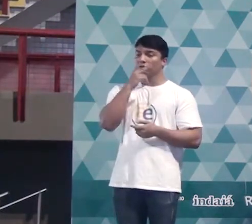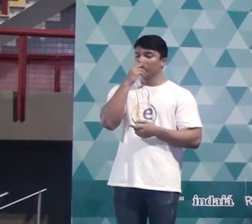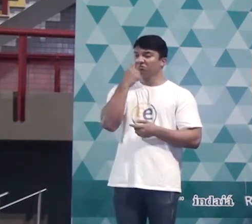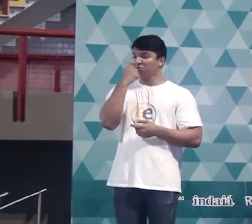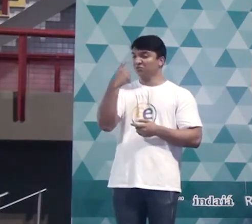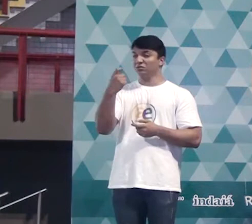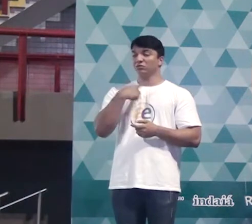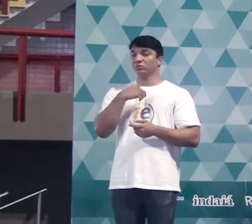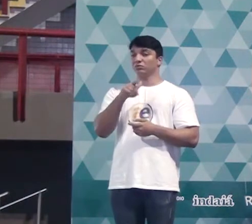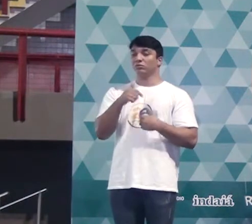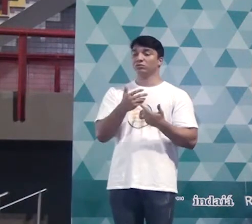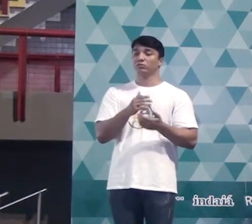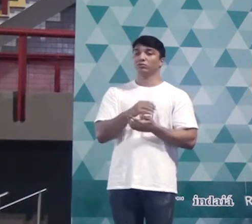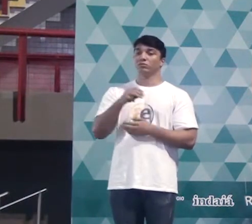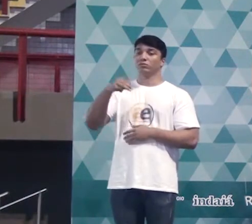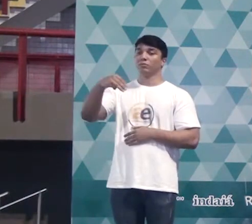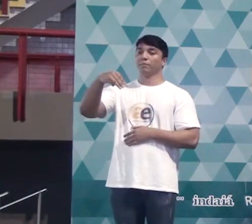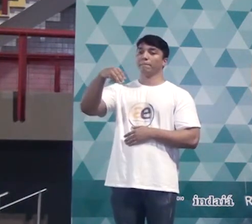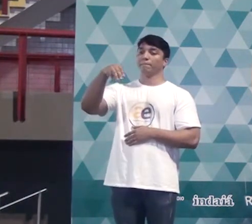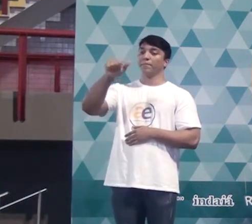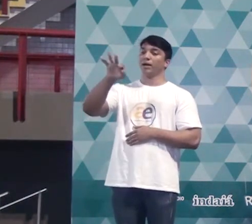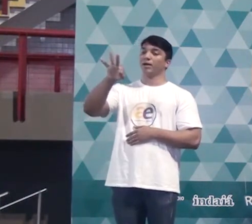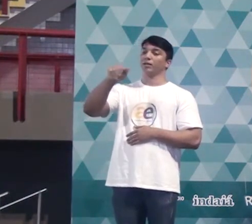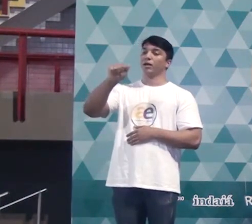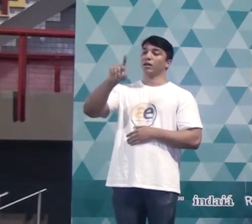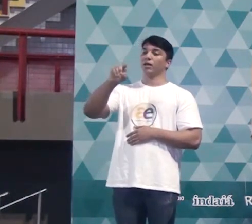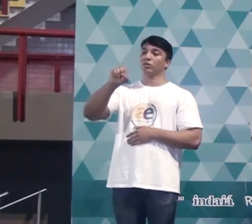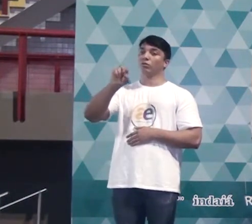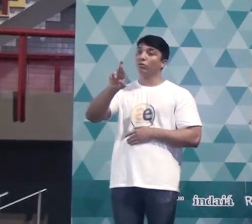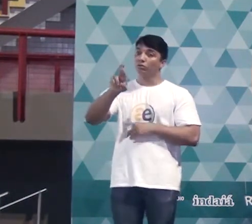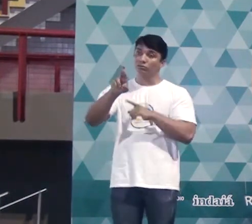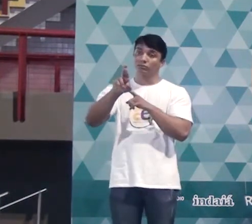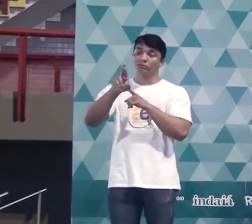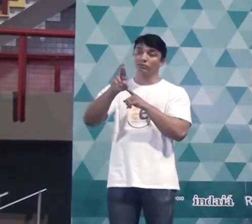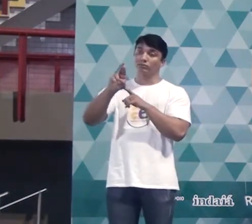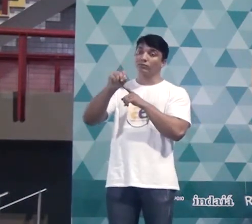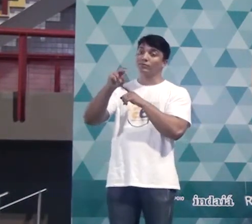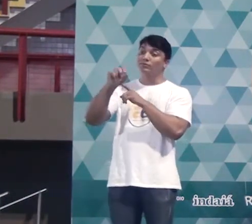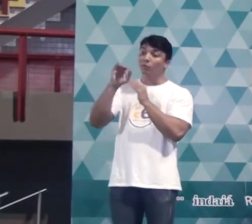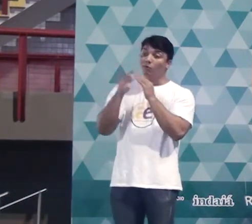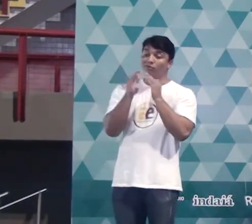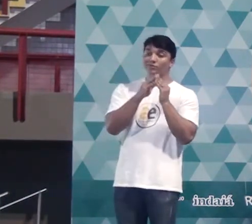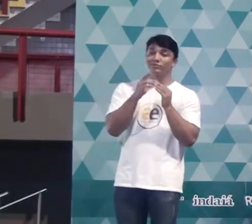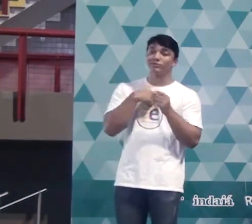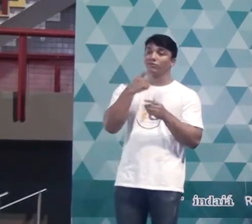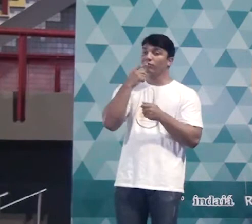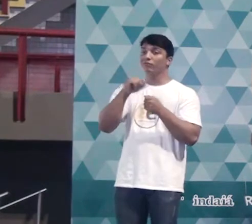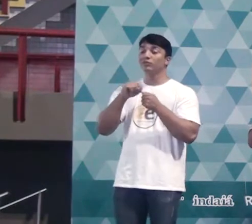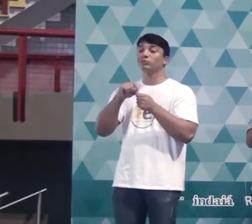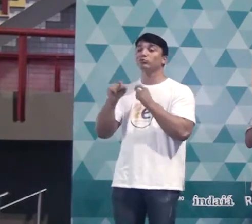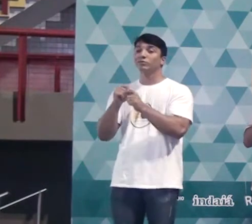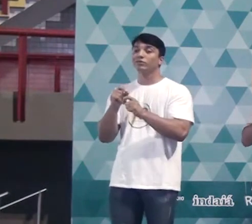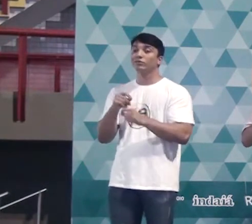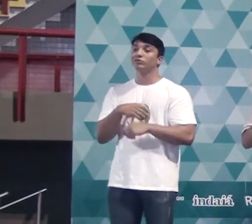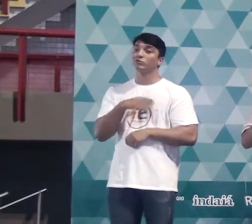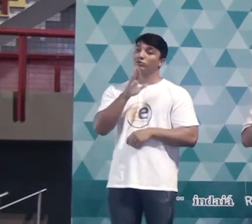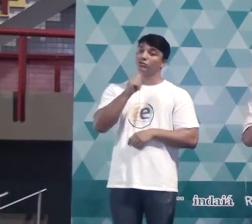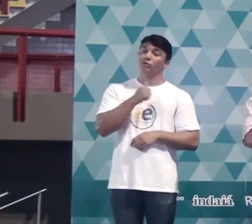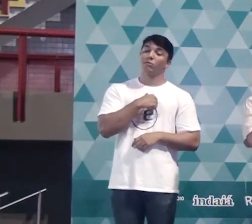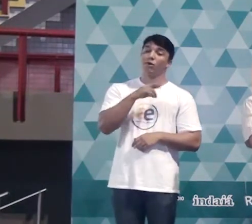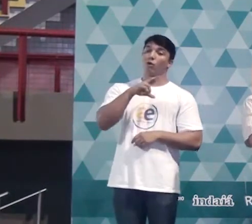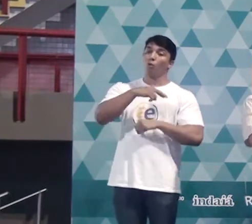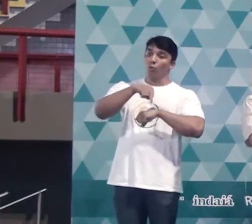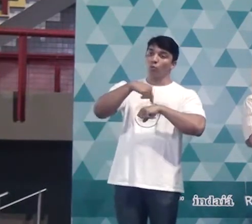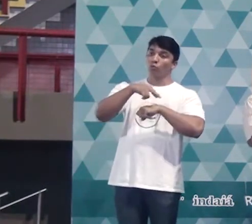cheiro horrível. Eu moro do lado de um matador. Se você mora do lado de um matador, qual é a providência que você tem que tomar? Chama o